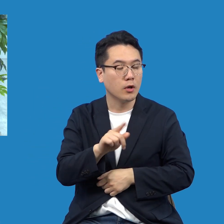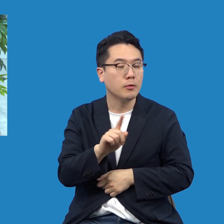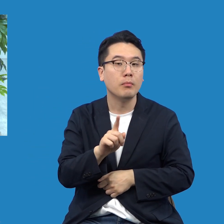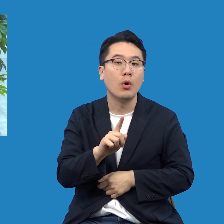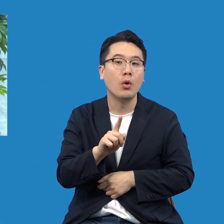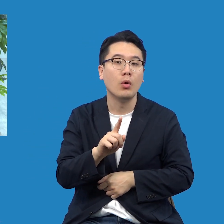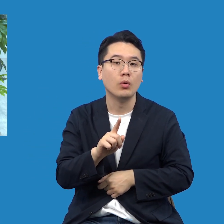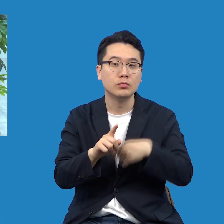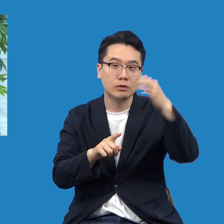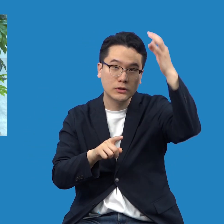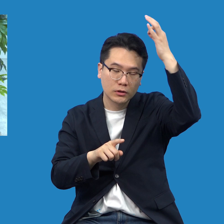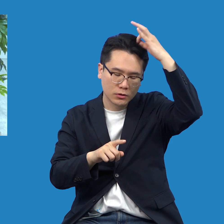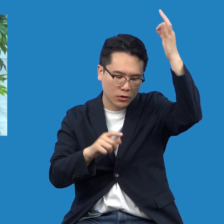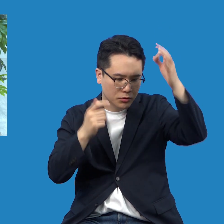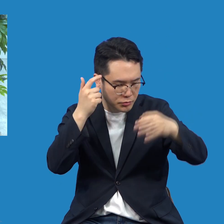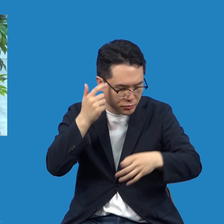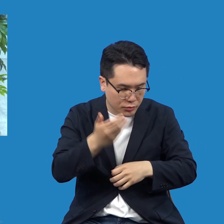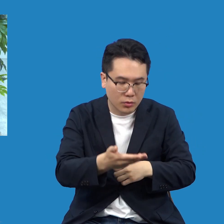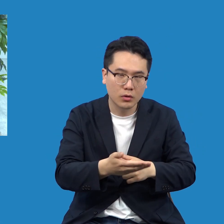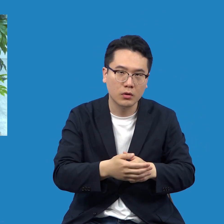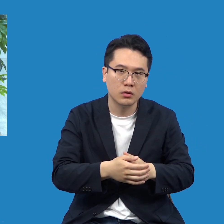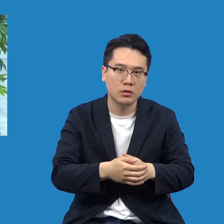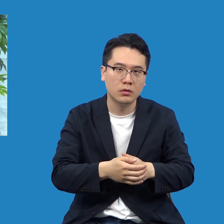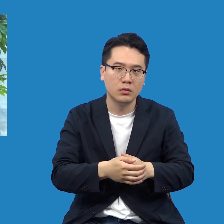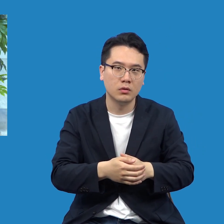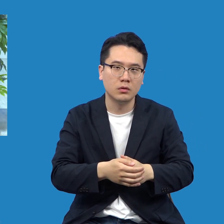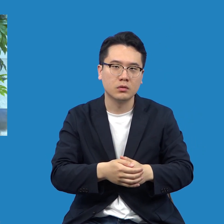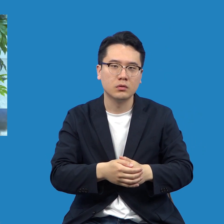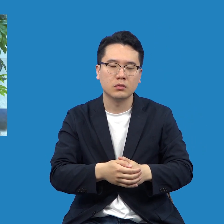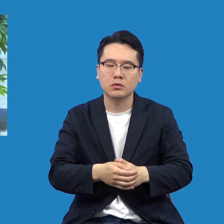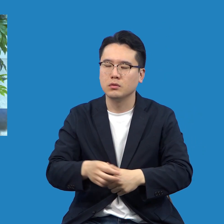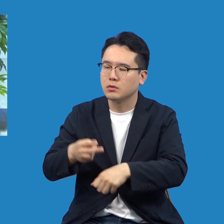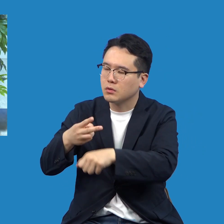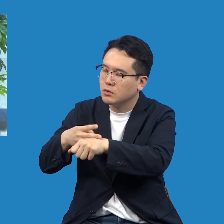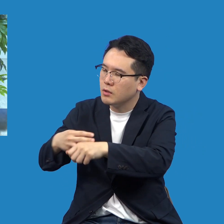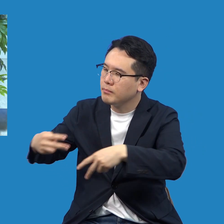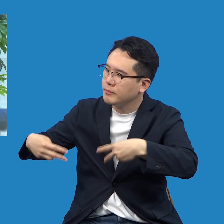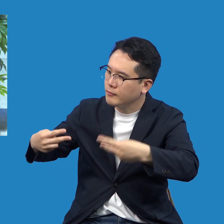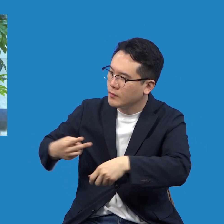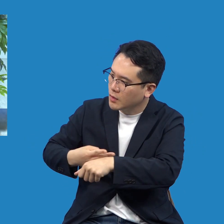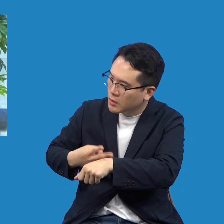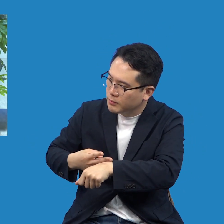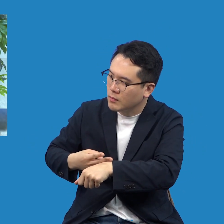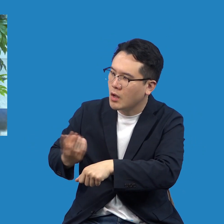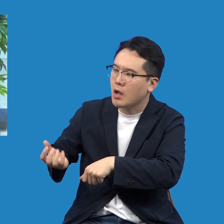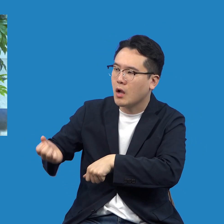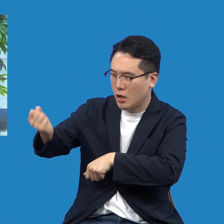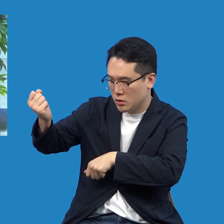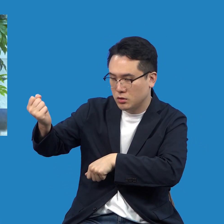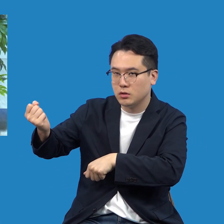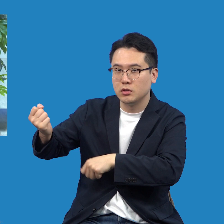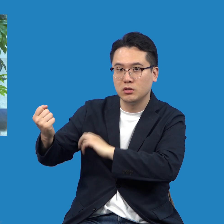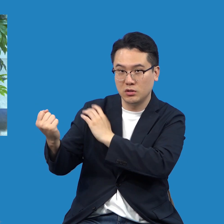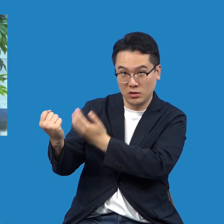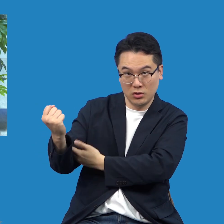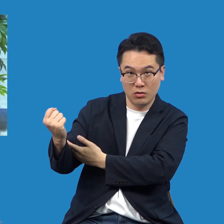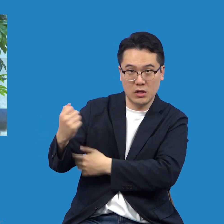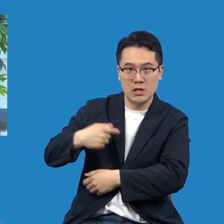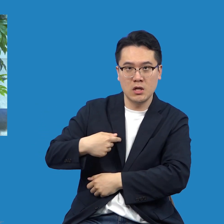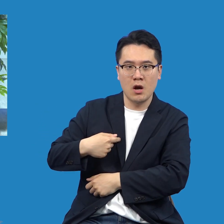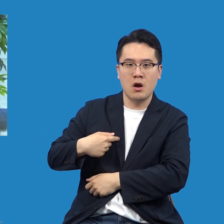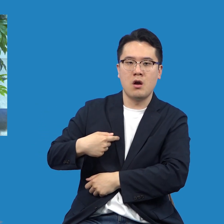말해보게. 선생님 가지고 계신 능력을 제가 갑절로